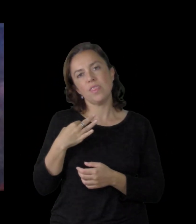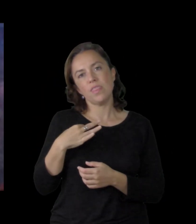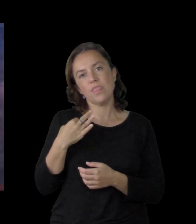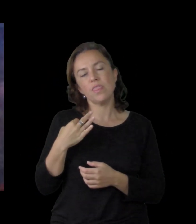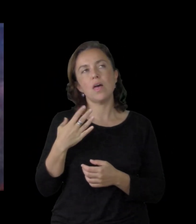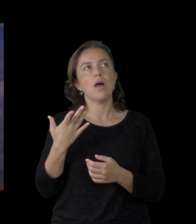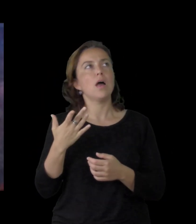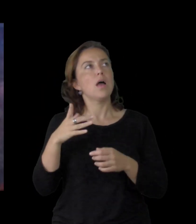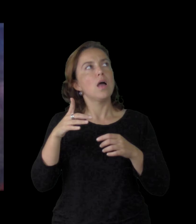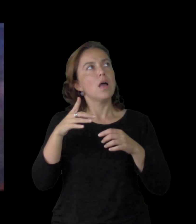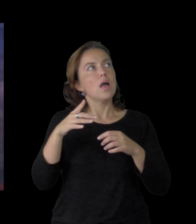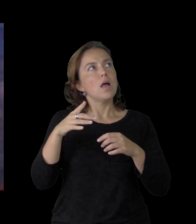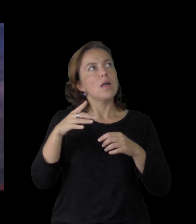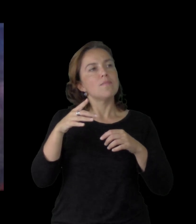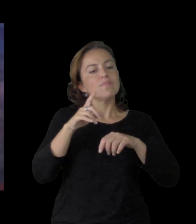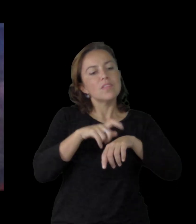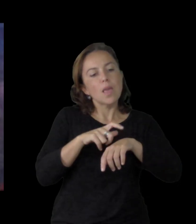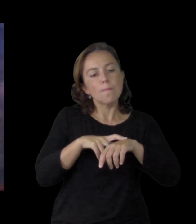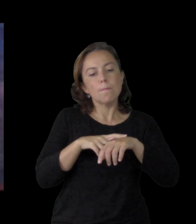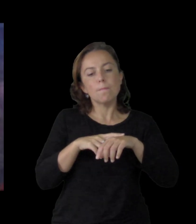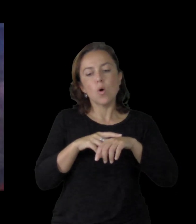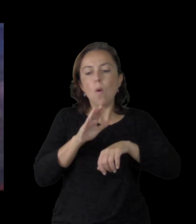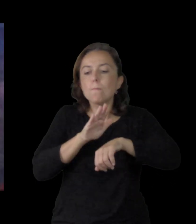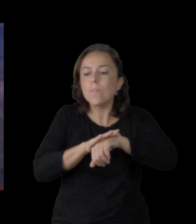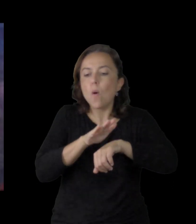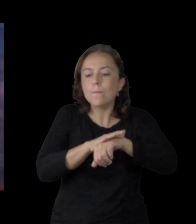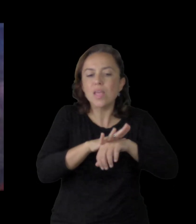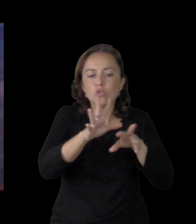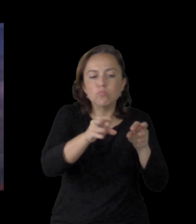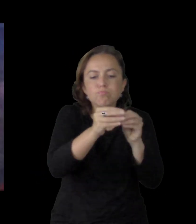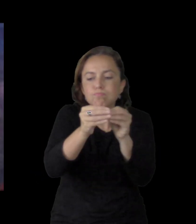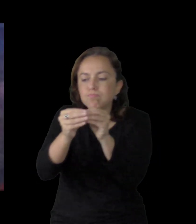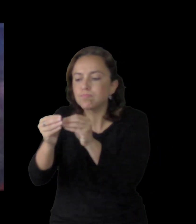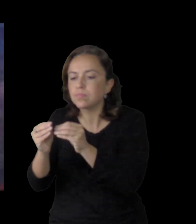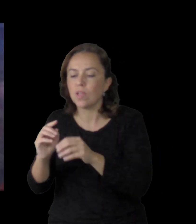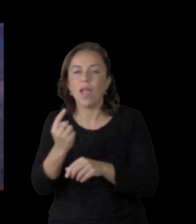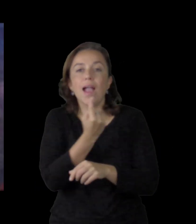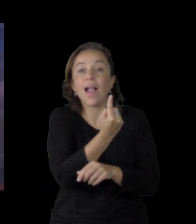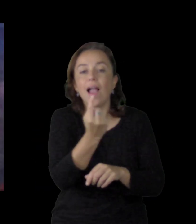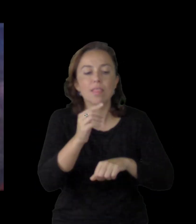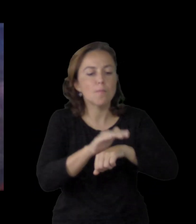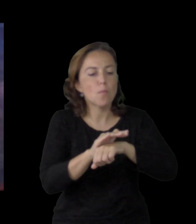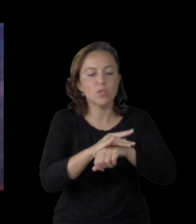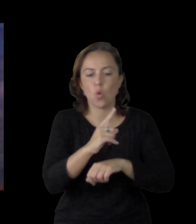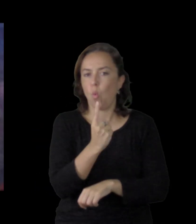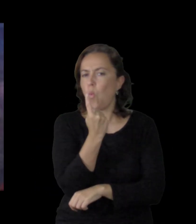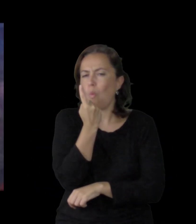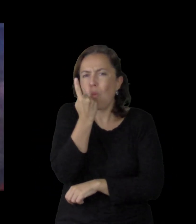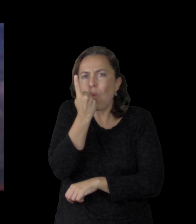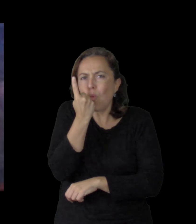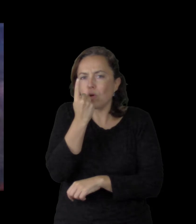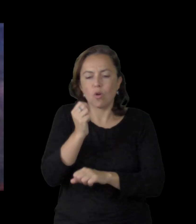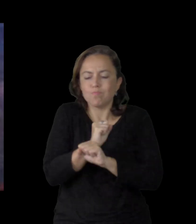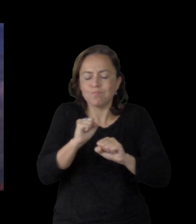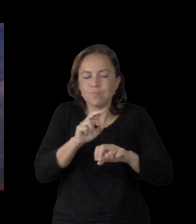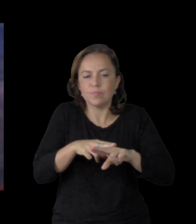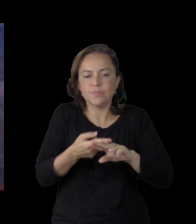conjunto de momentos, donde cada momento era único y donde el tiempo no se medía por